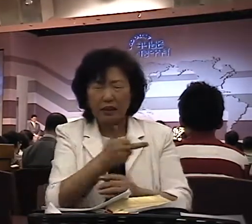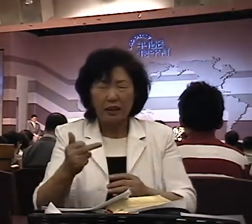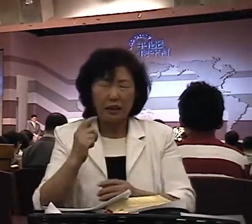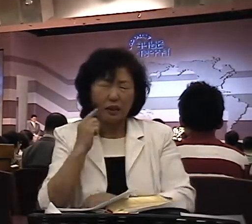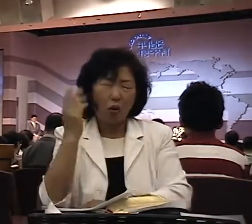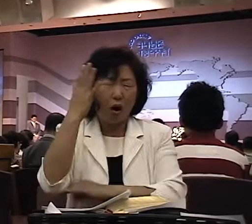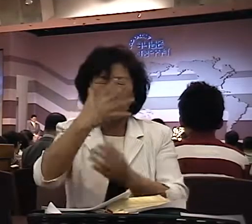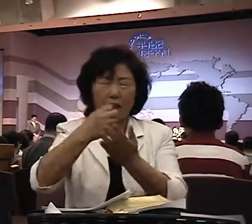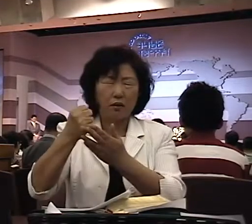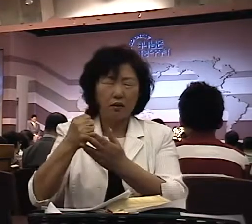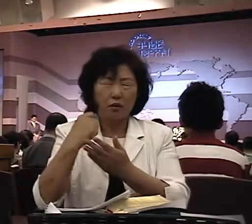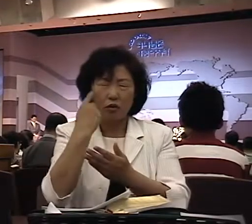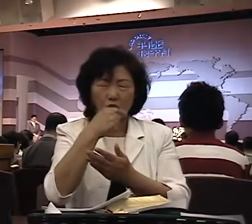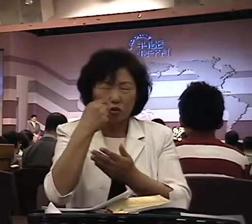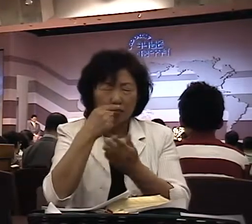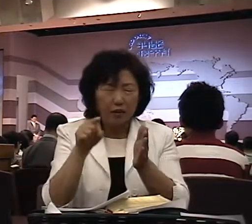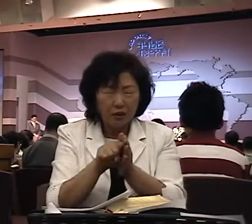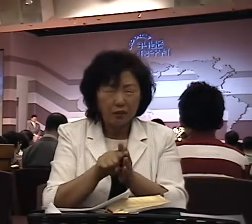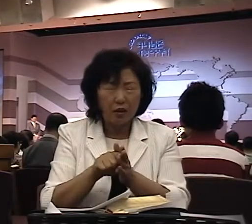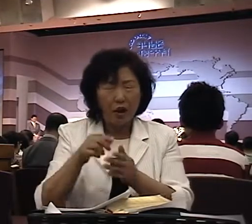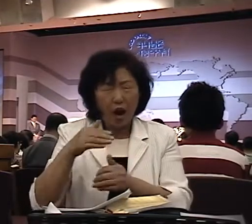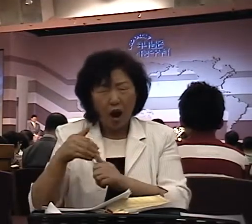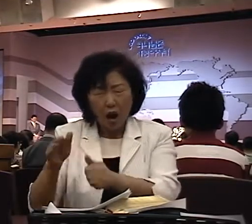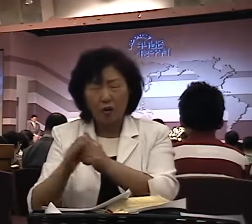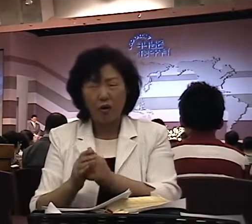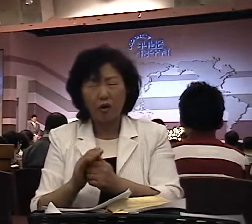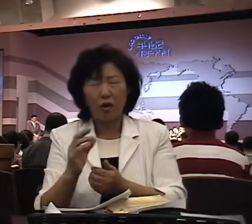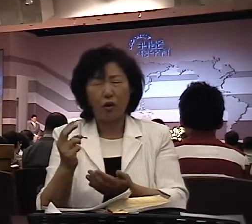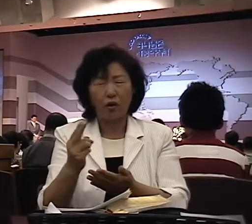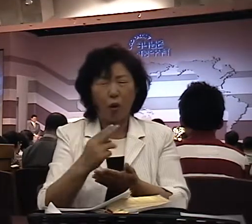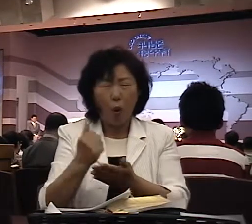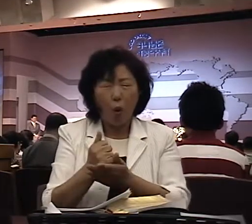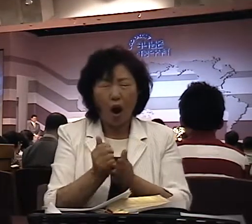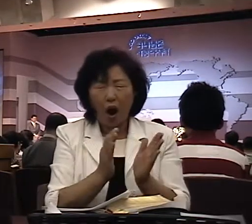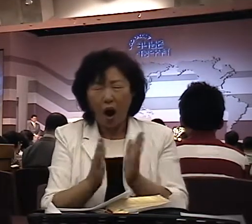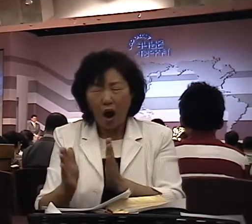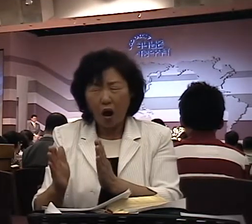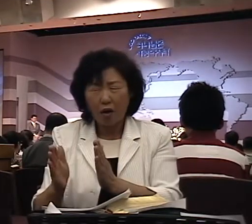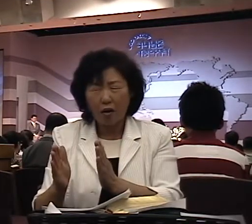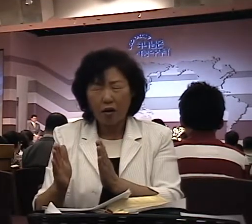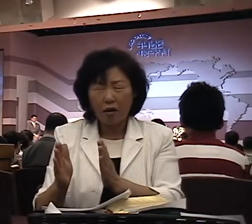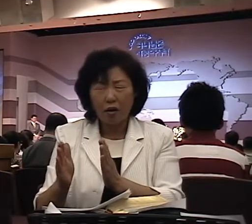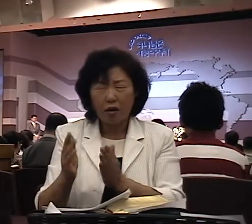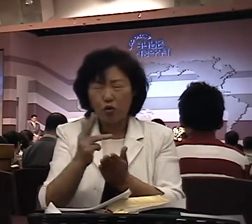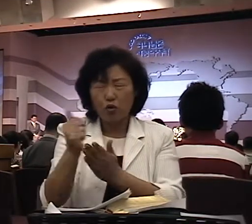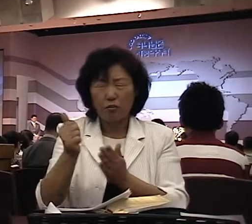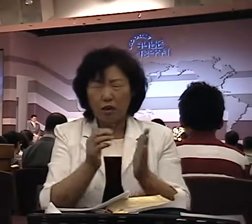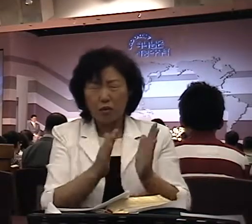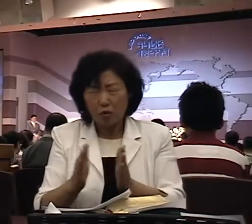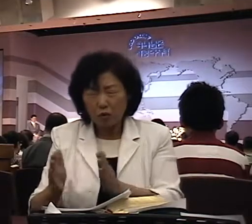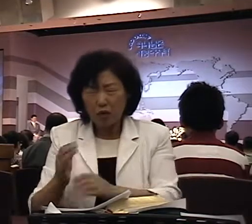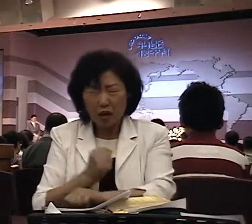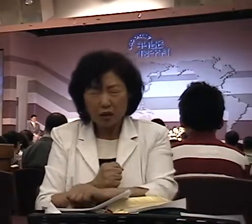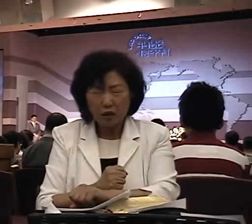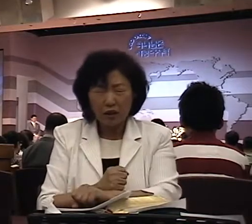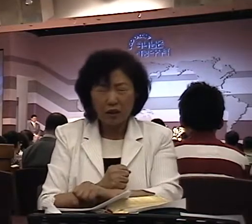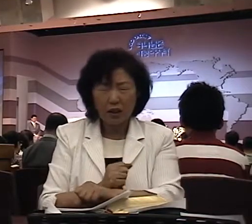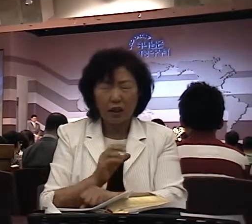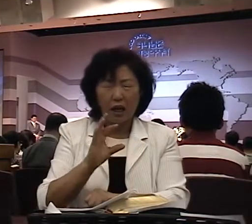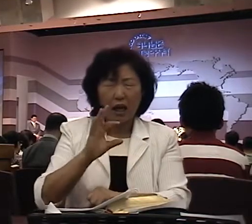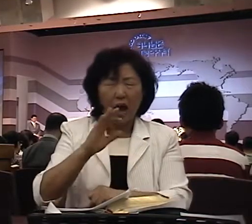줄 믿습니다. 가는 길에 여호와 이레, 가는 길에 임마누엘의 축복으로 함께하여